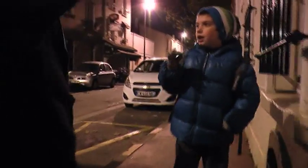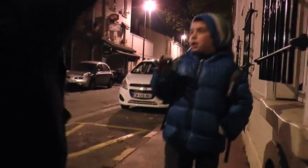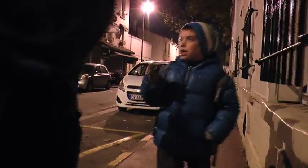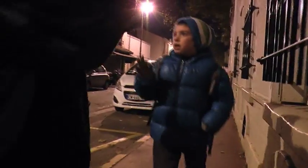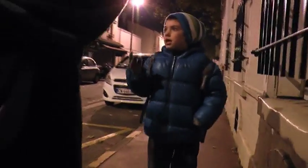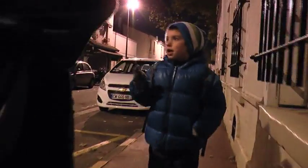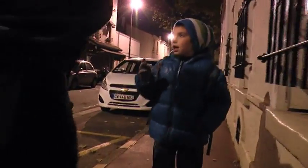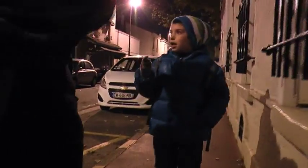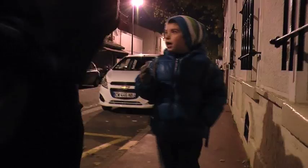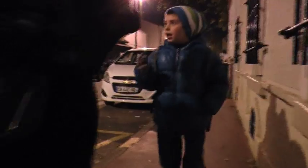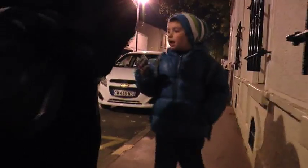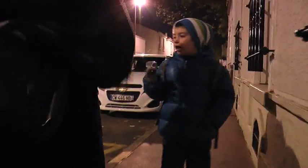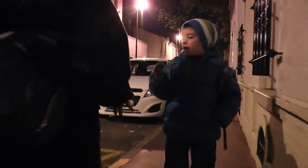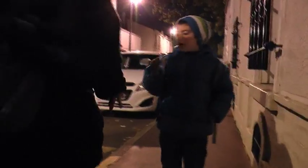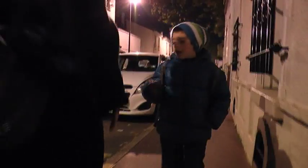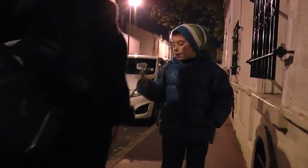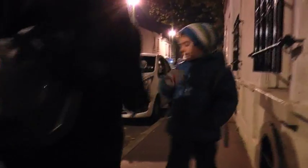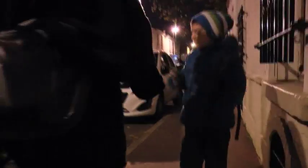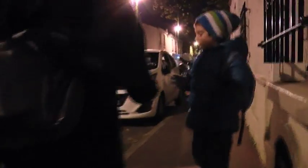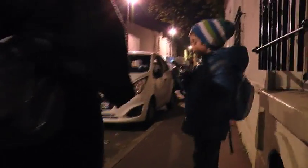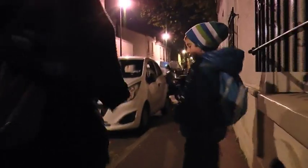mondes parallèles, le monde des entendants et le monde des sourds.